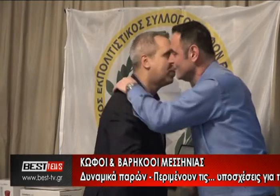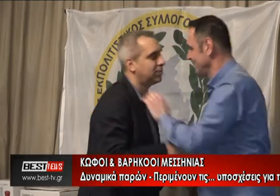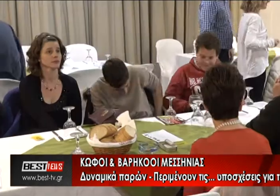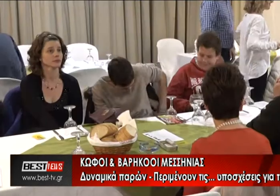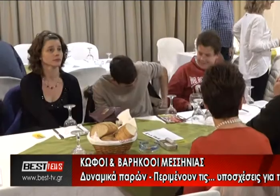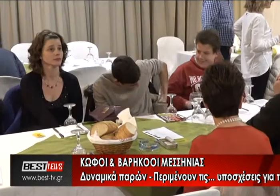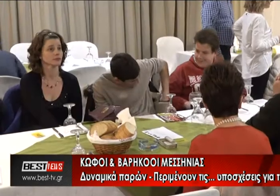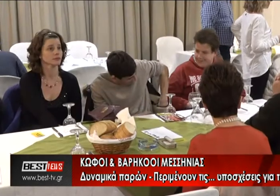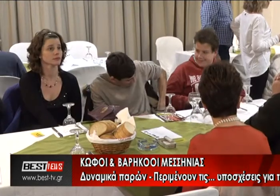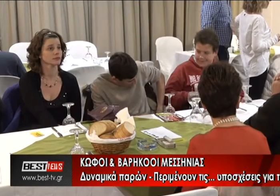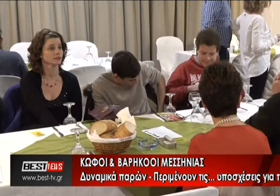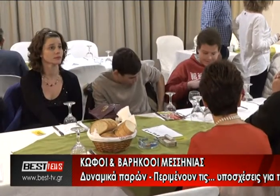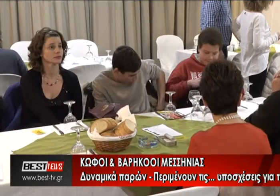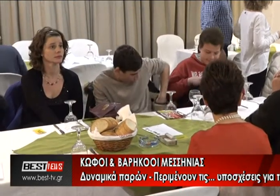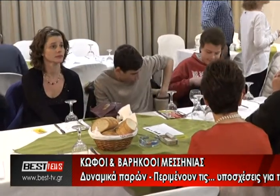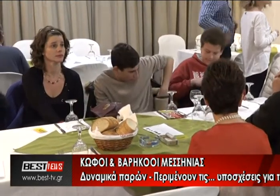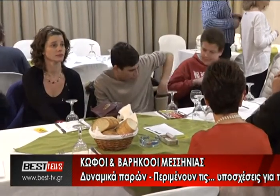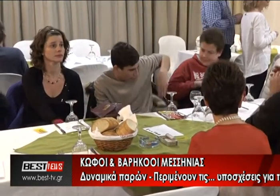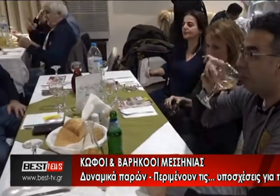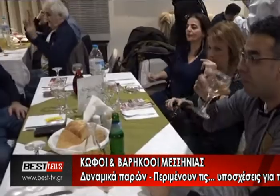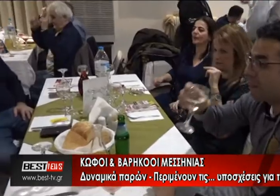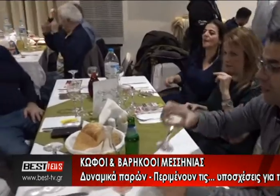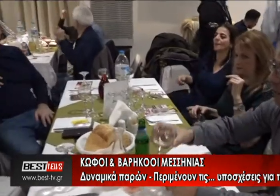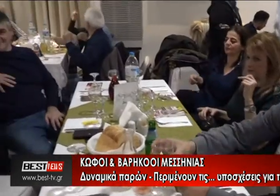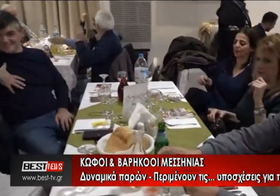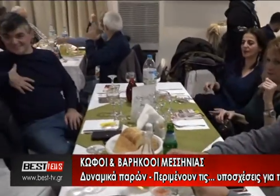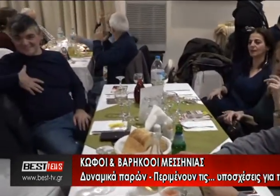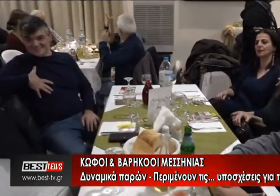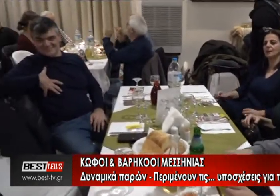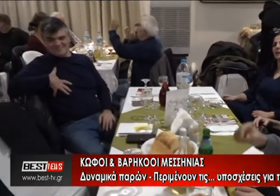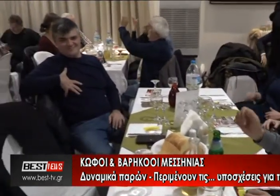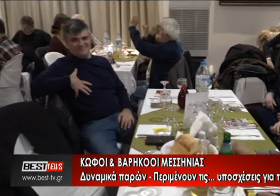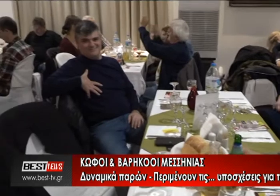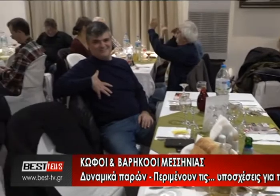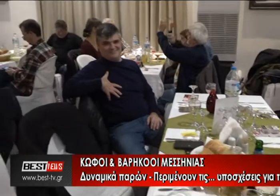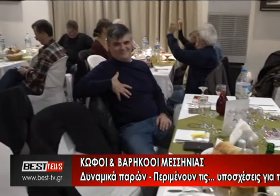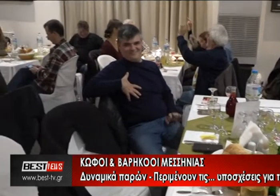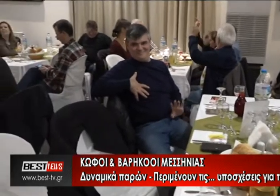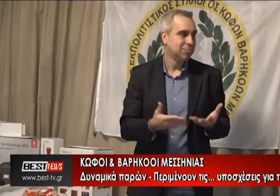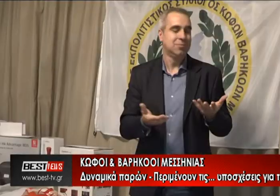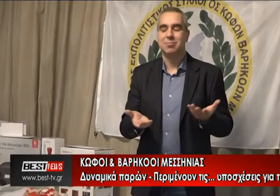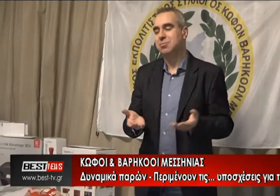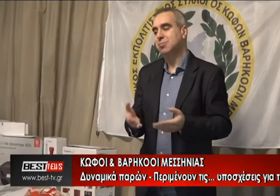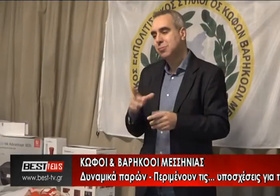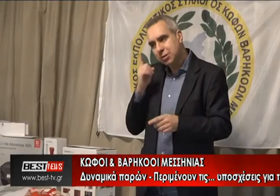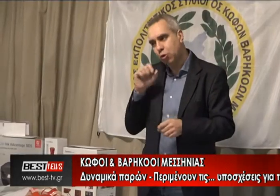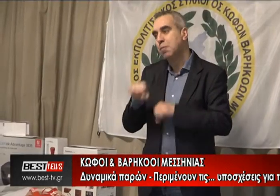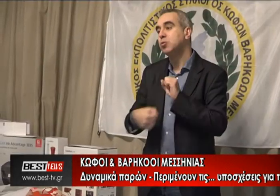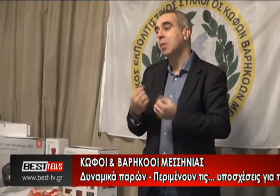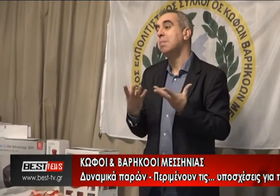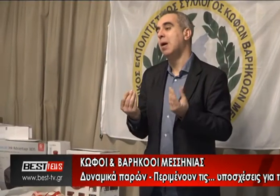κατά καιρούς υποσχέσεις και από το Δήμο Καλαμάτας, λύση δεν έχει βρεθεί και η αγωνία είναι έκδηλη. Το πρωτείο εδώ της